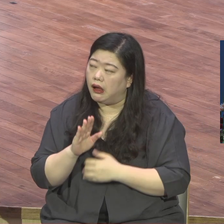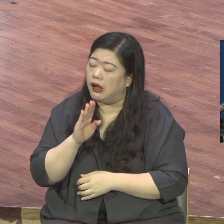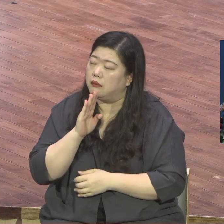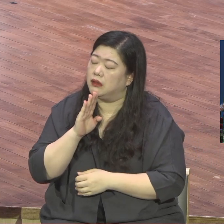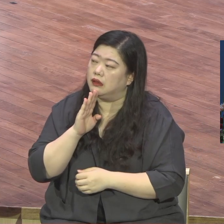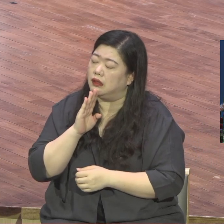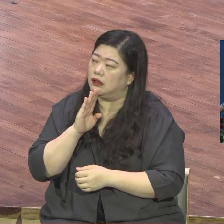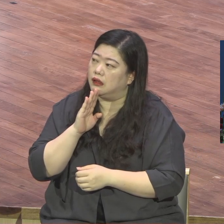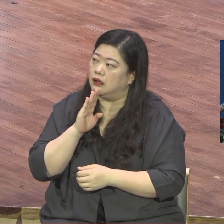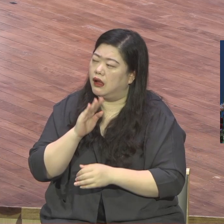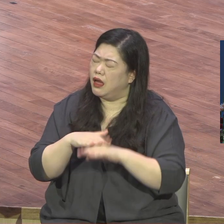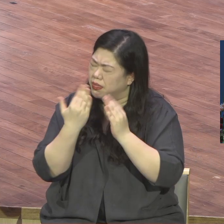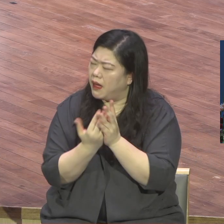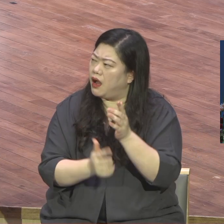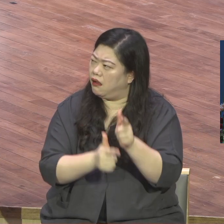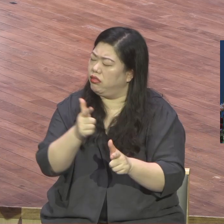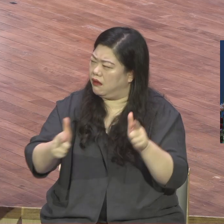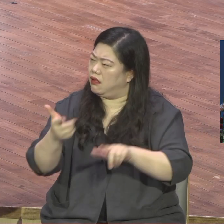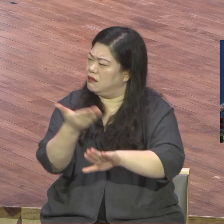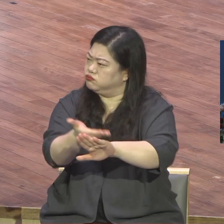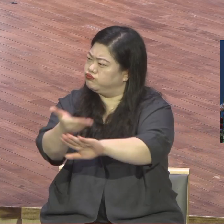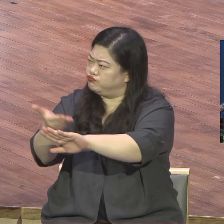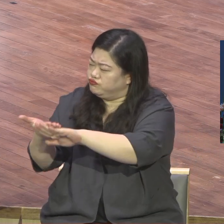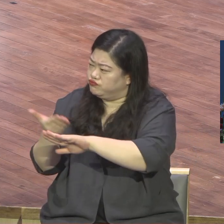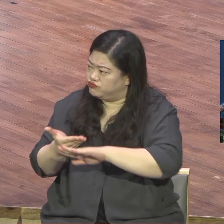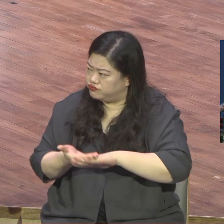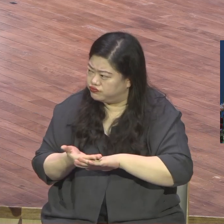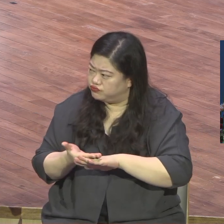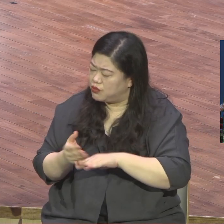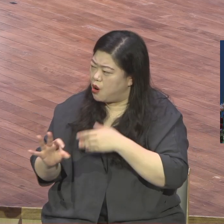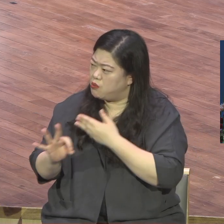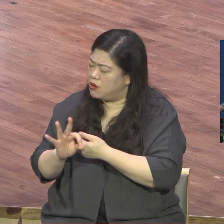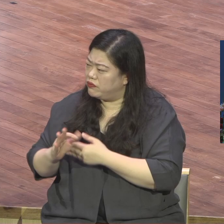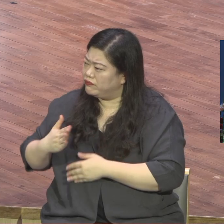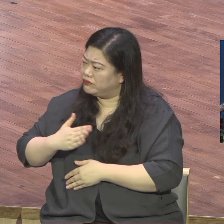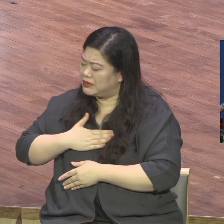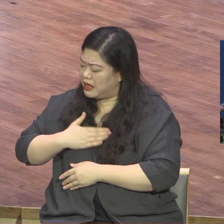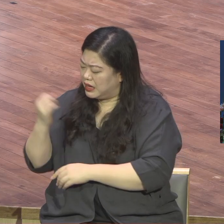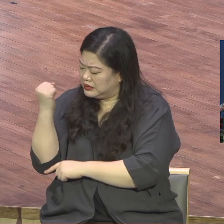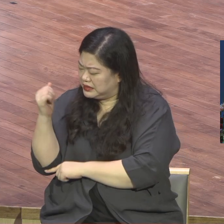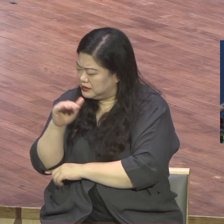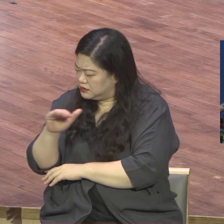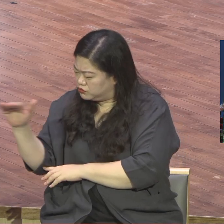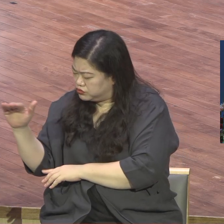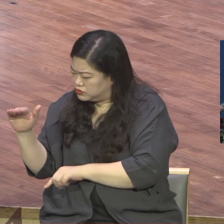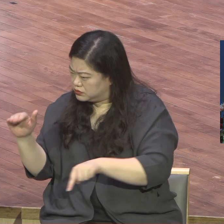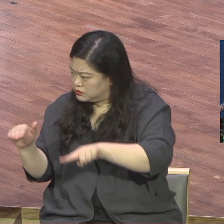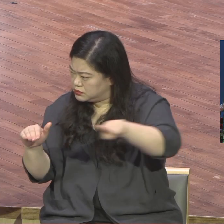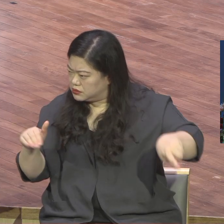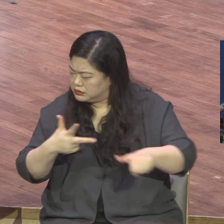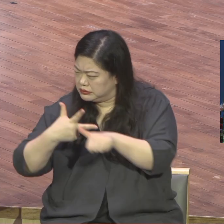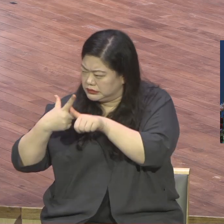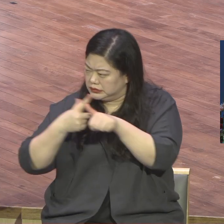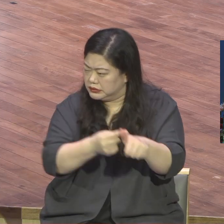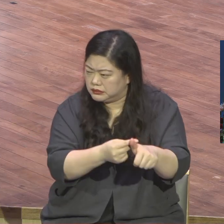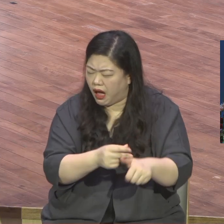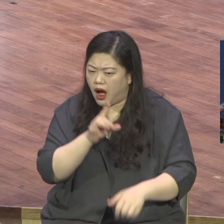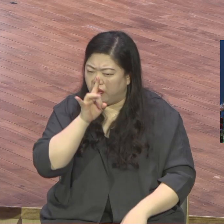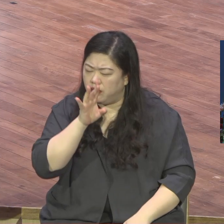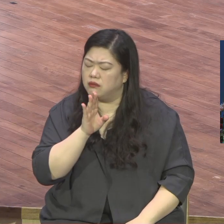못하면, 자기 색깔로 난 쳐다보면 원리스를 깰 수밖에 없어요.